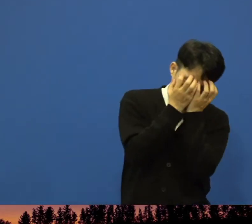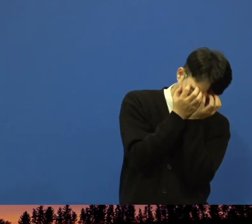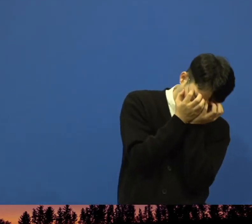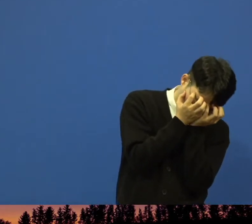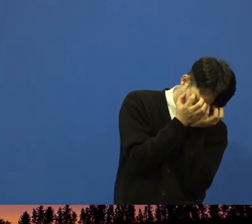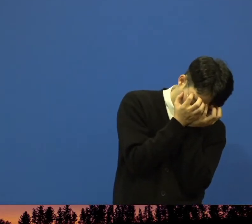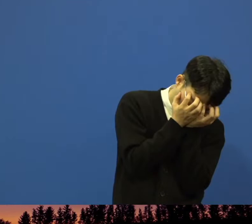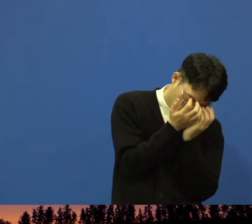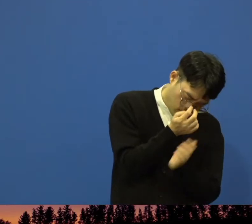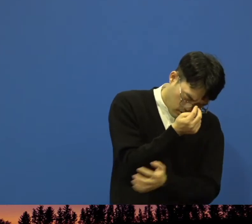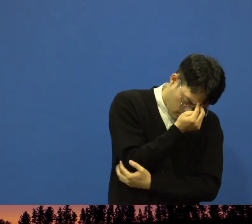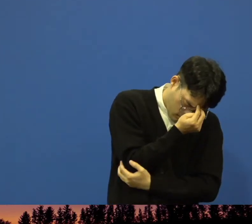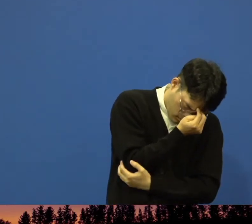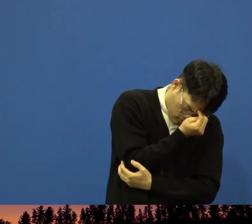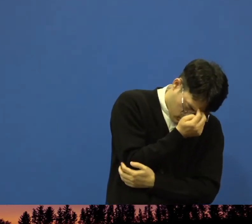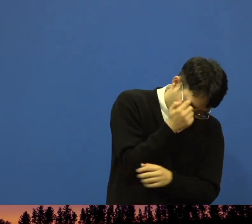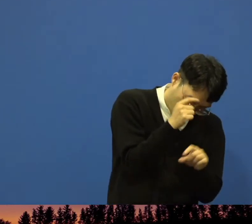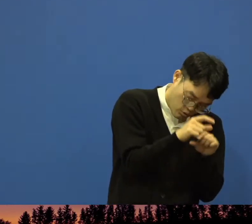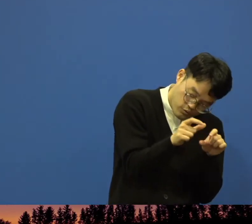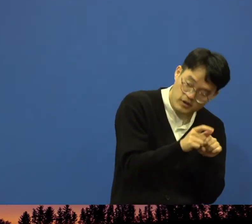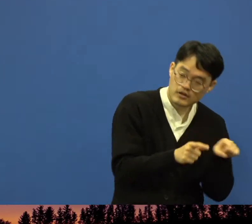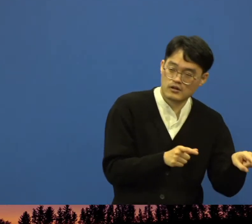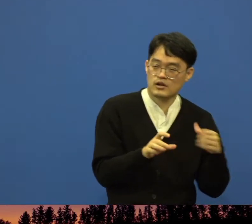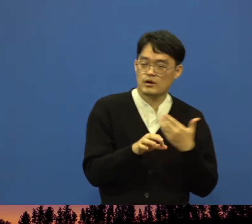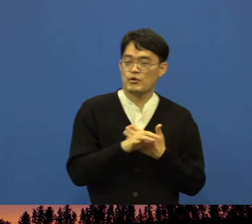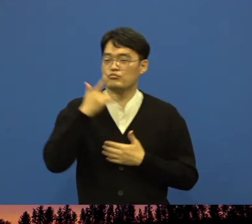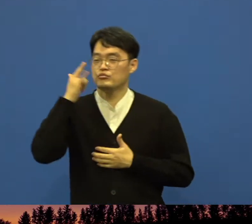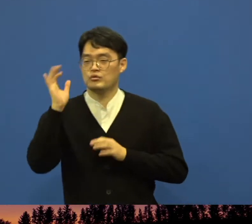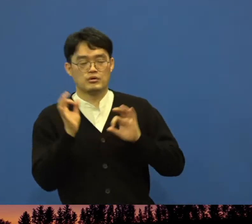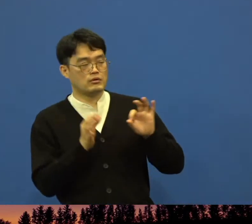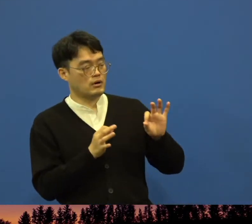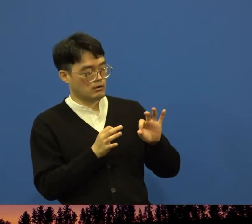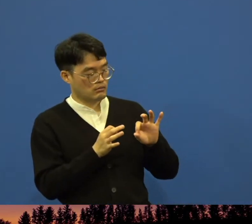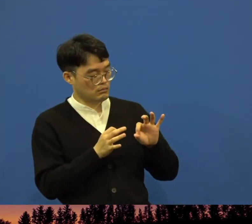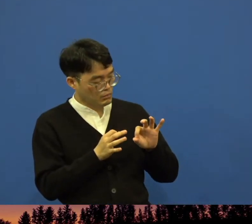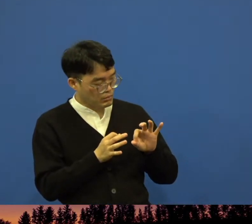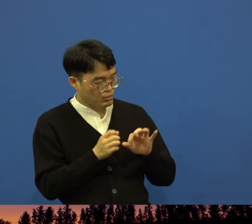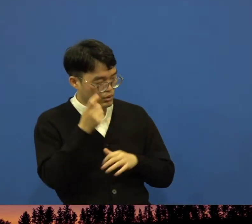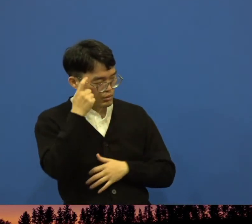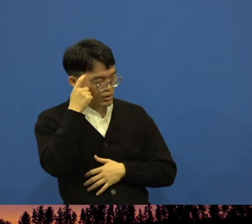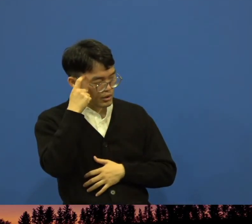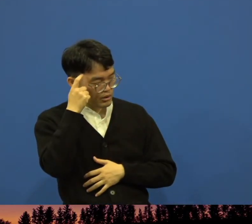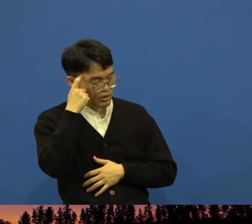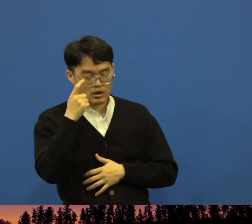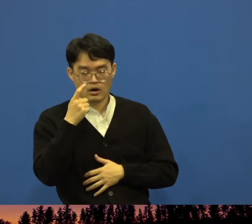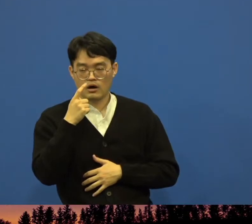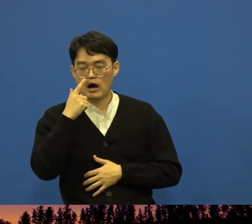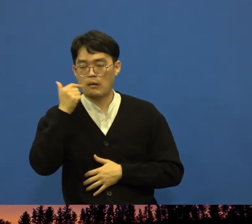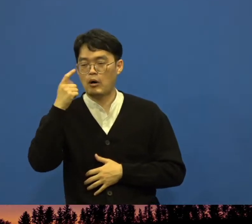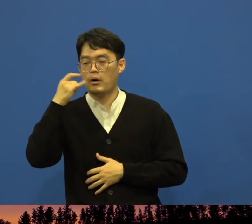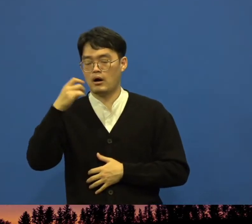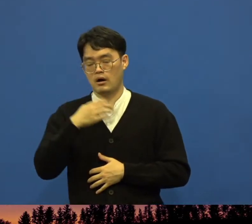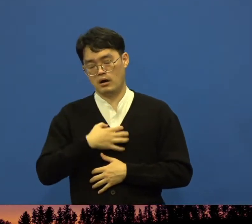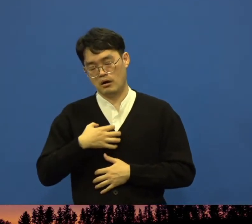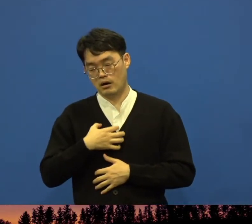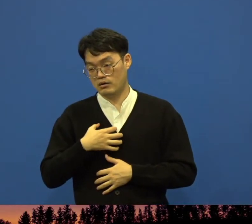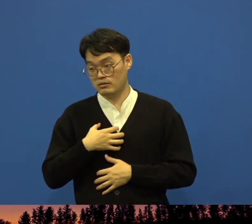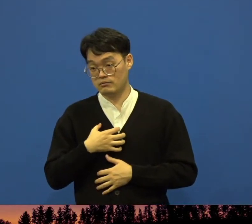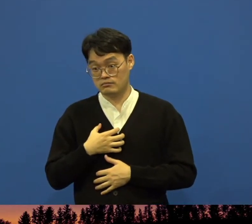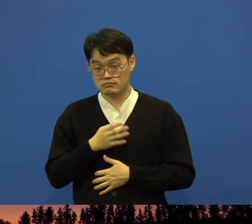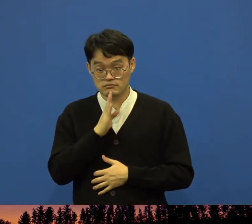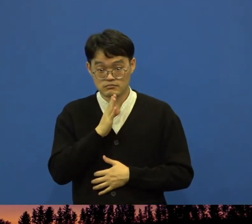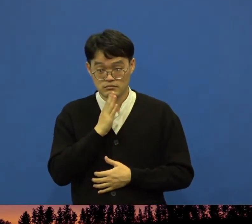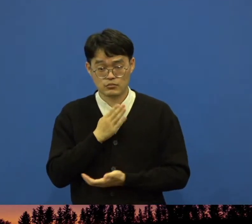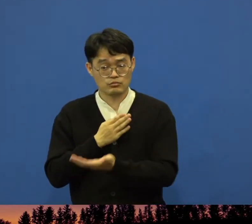그러면 그 이제 아빠 엄마에게 근심이 되는 거죠. 얘가 왜 이러나. 여러분 우리가 하나님 앞에서 기뻐하는 거